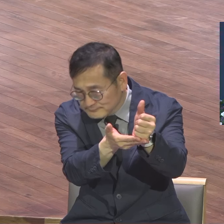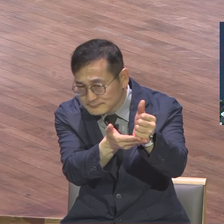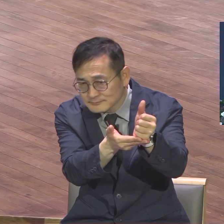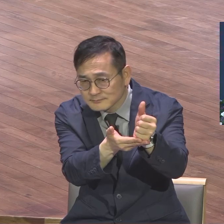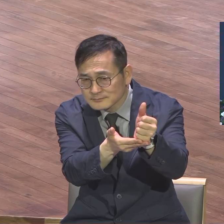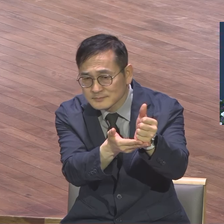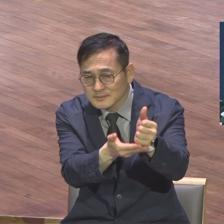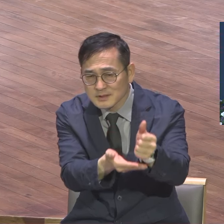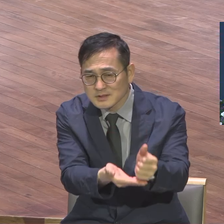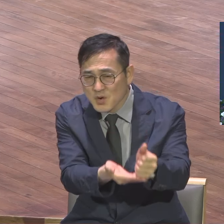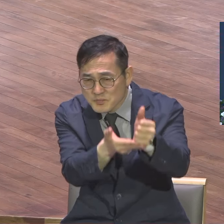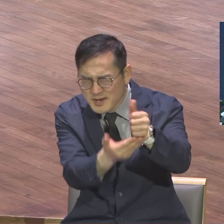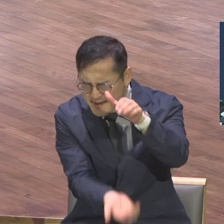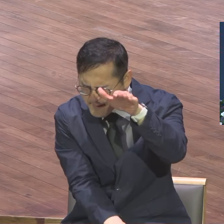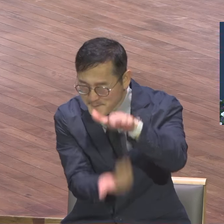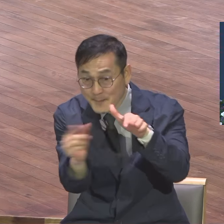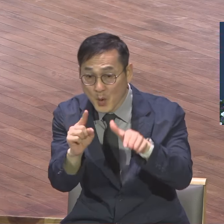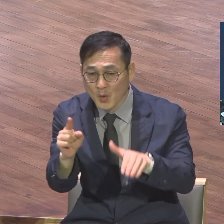대속물.